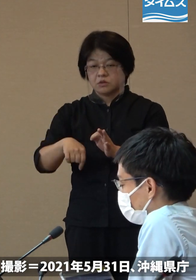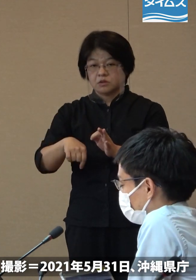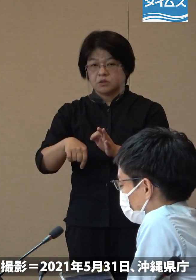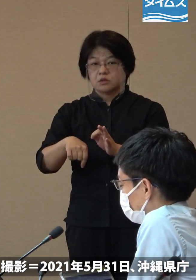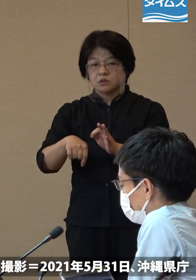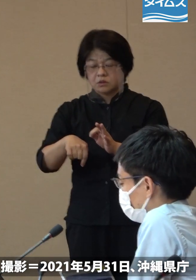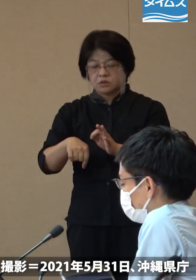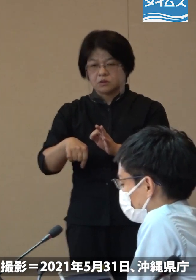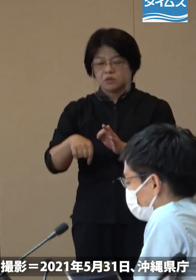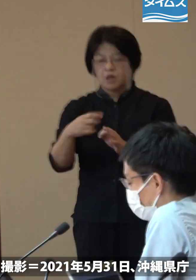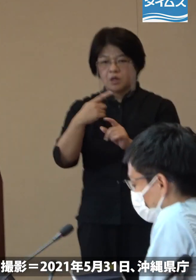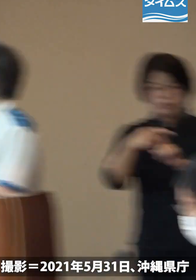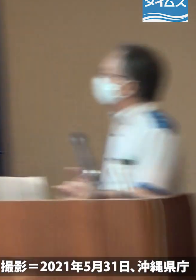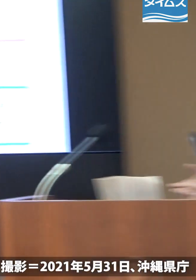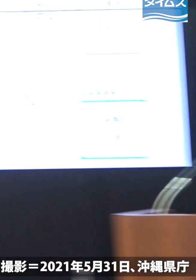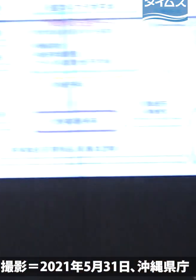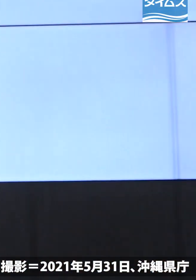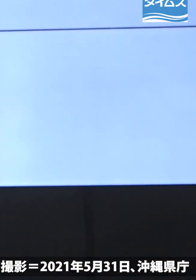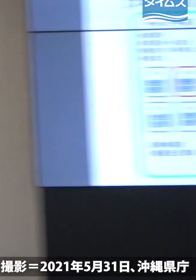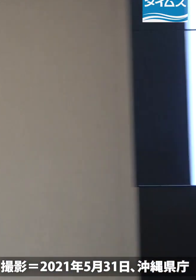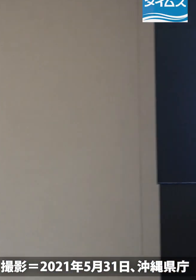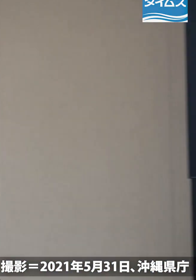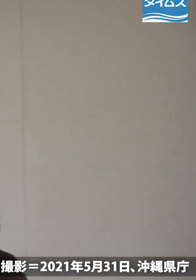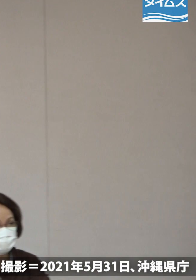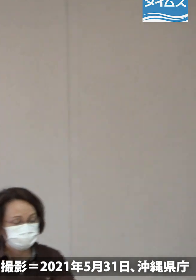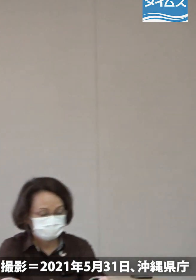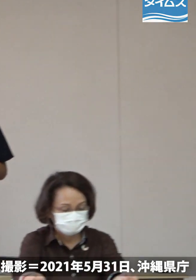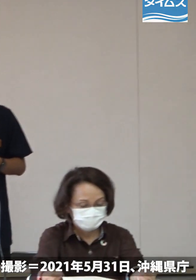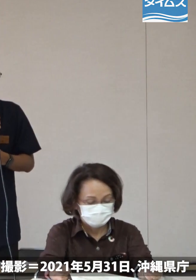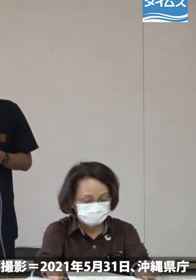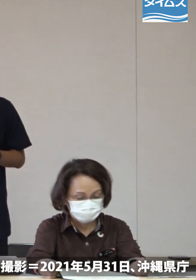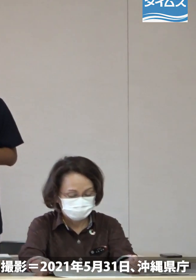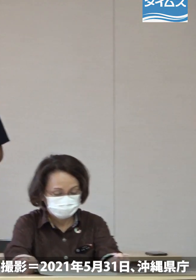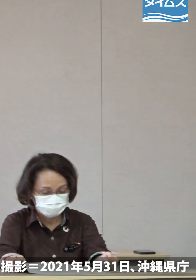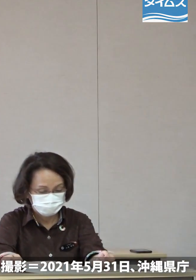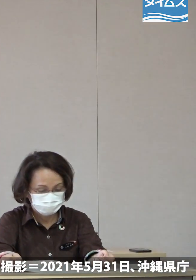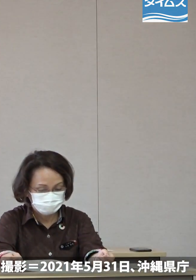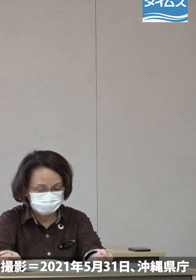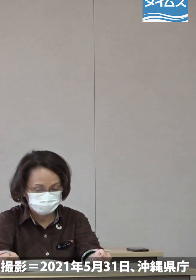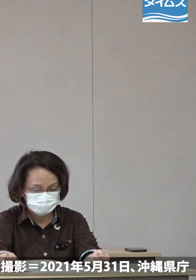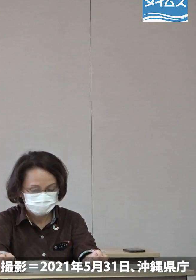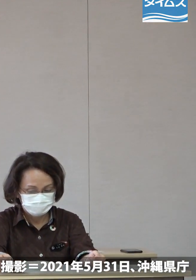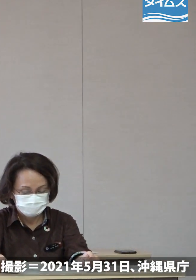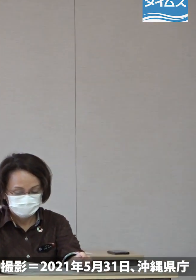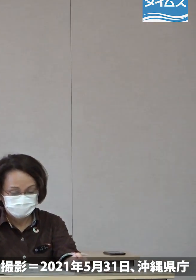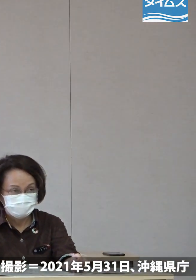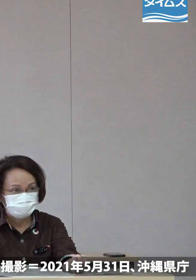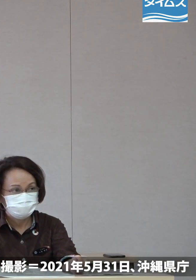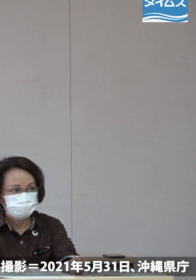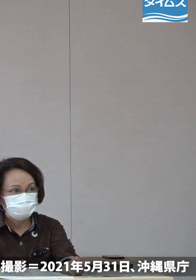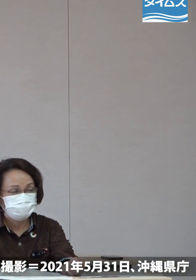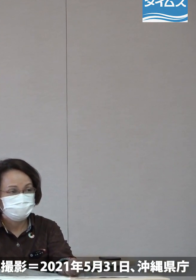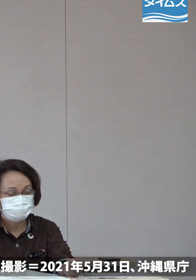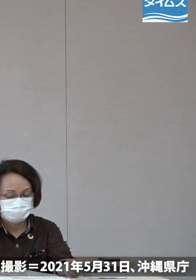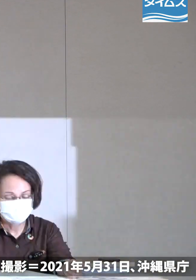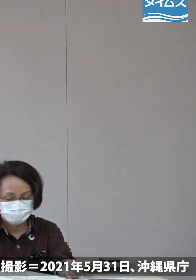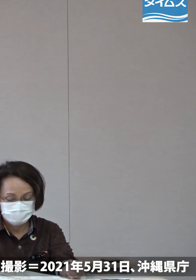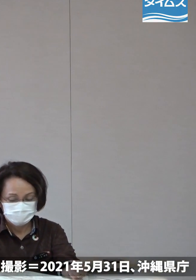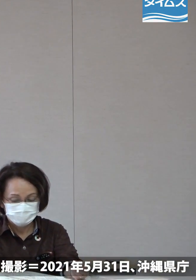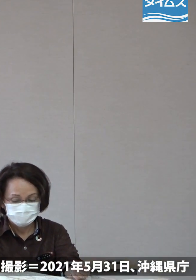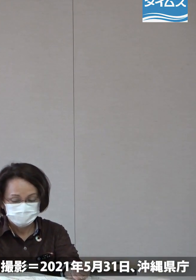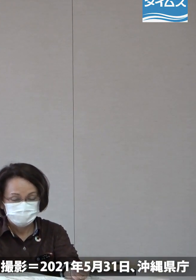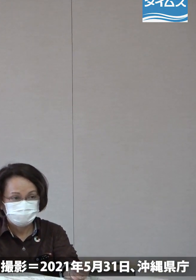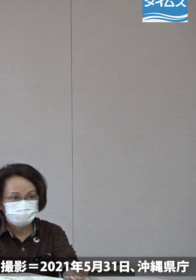触者の特定をした後に検査を調整するという流れで、今その現在の感染状況からなかなかそこが今スムーズ